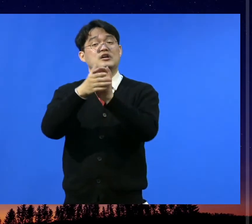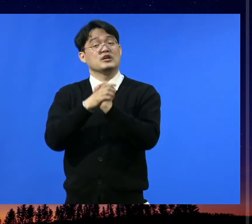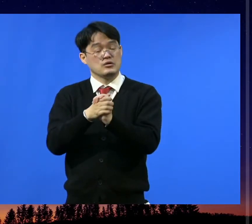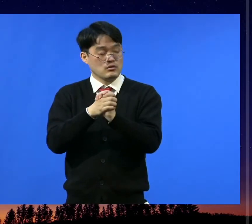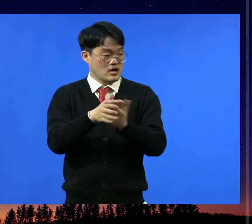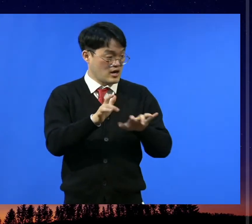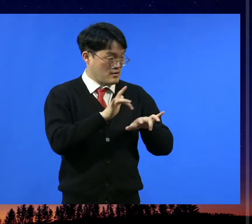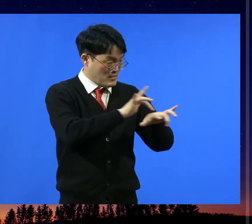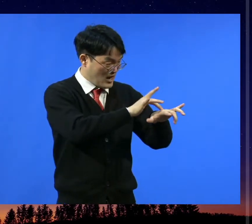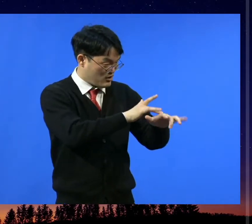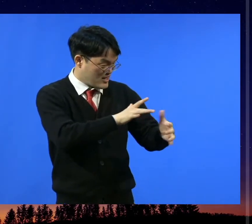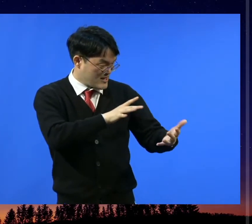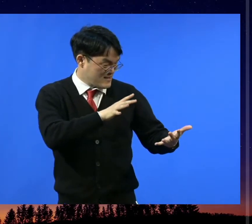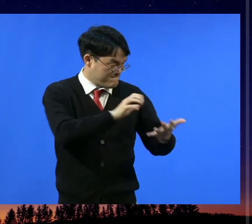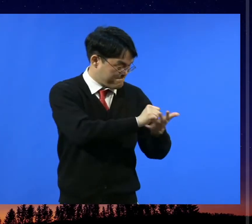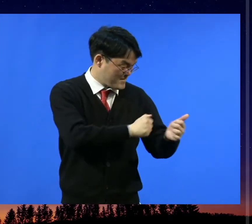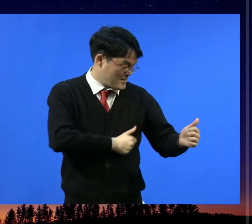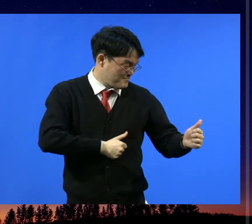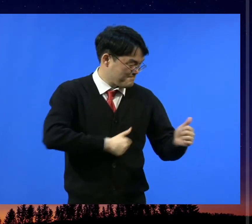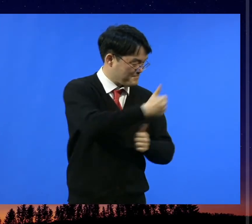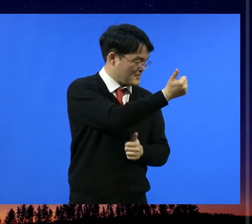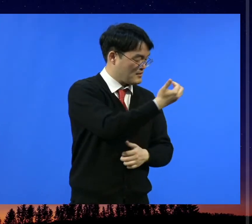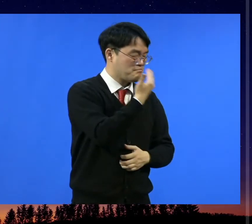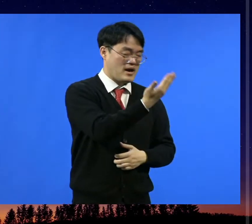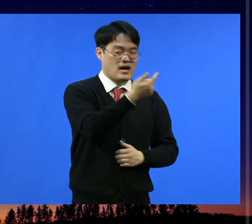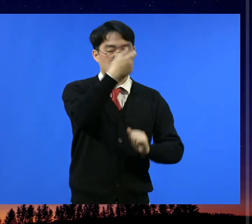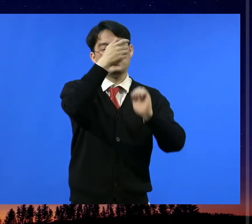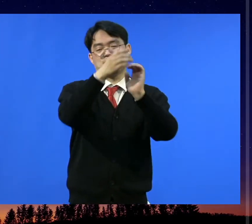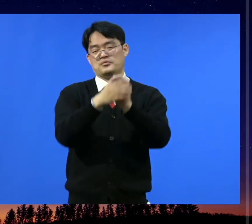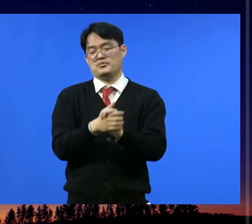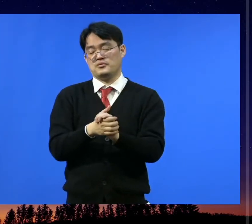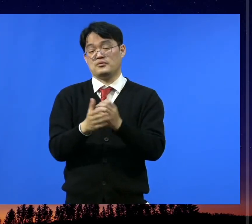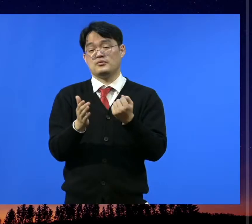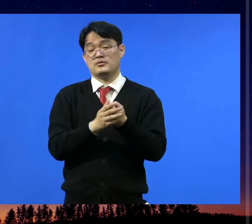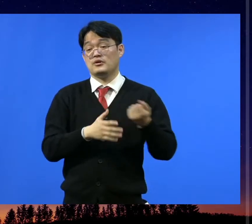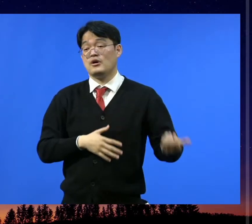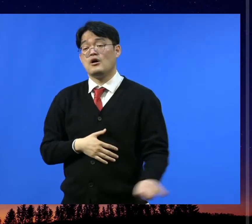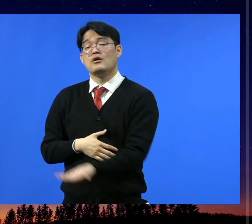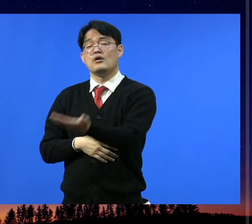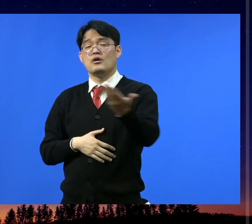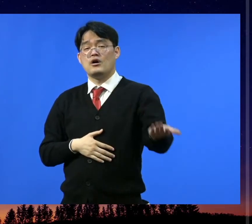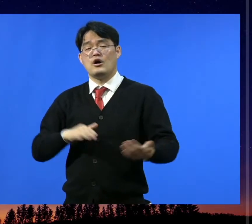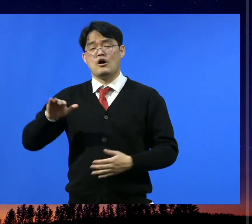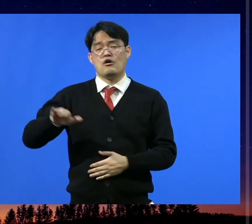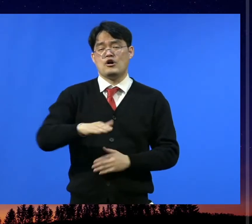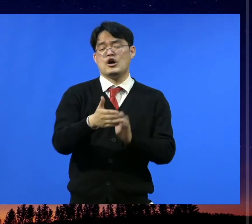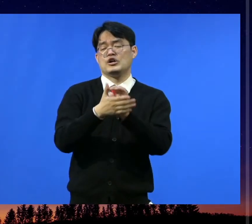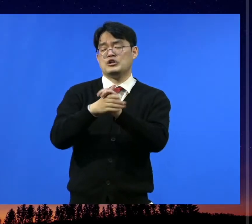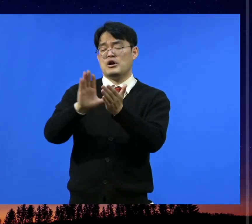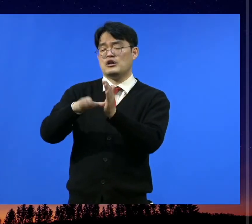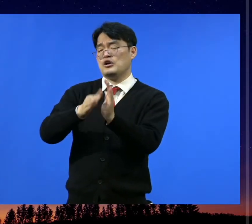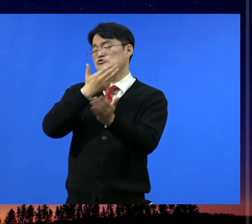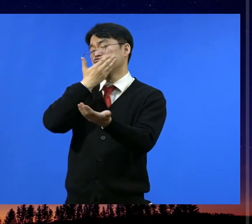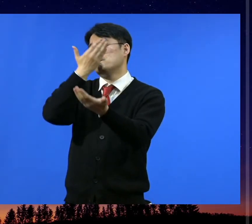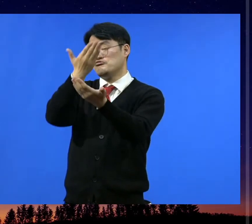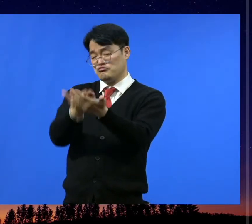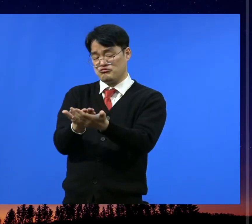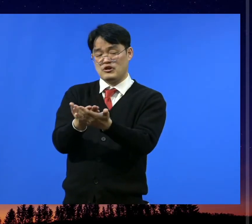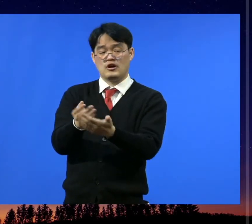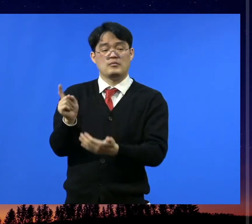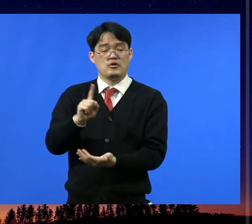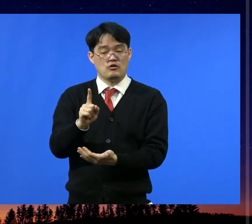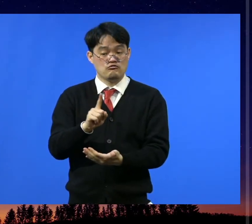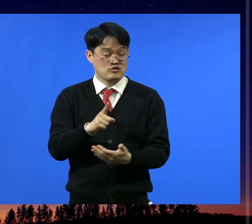마귀를 제압할 수 있는 기도가 되는 거예요. 그래서 여러분, 우리가 기도에서 매우 중요한 것은 우리가